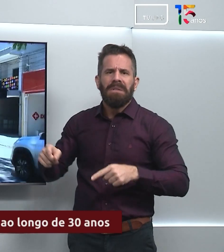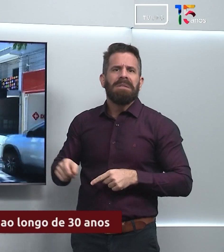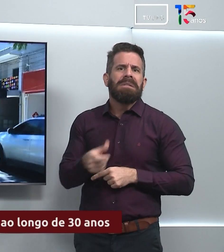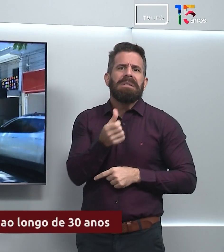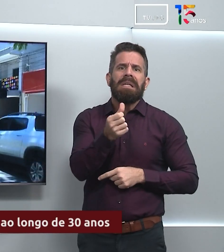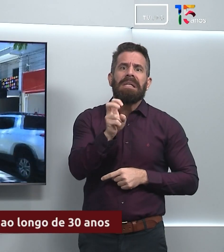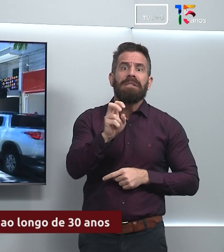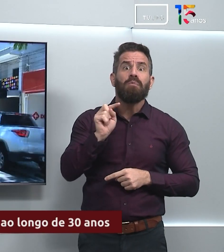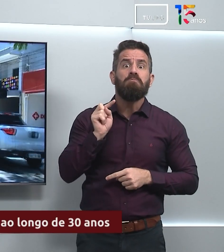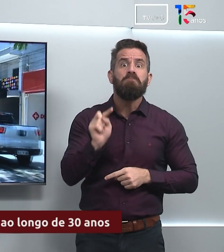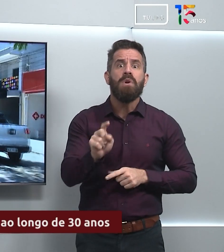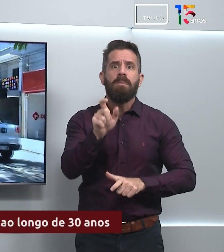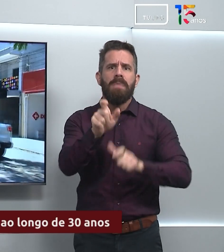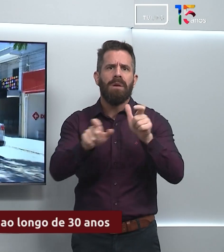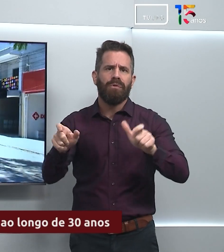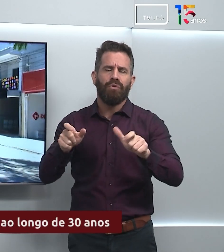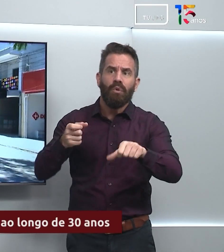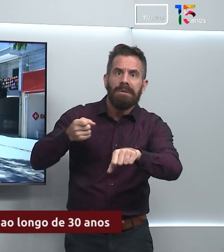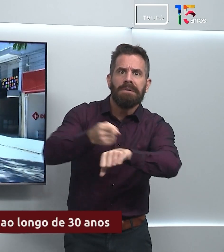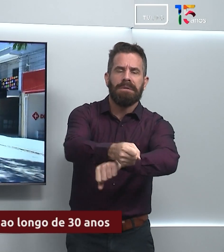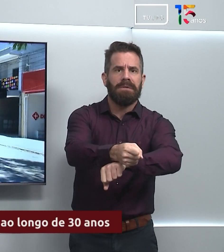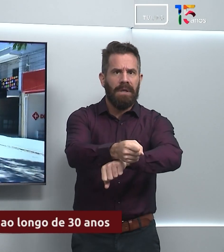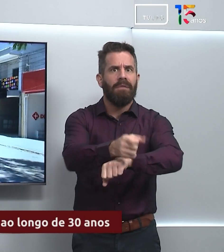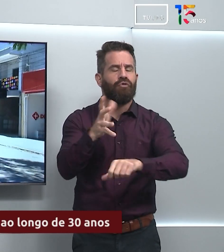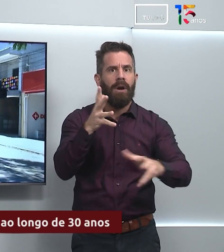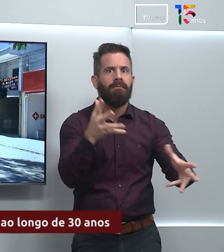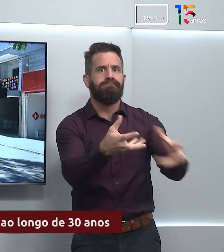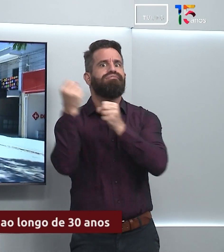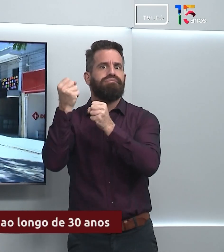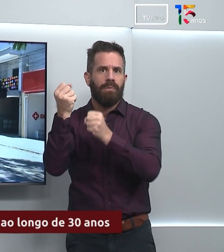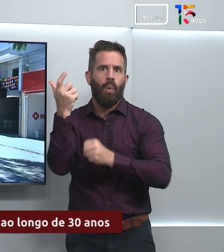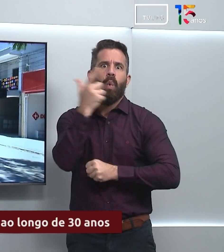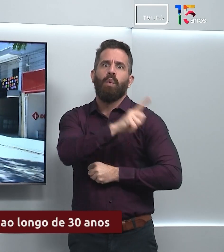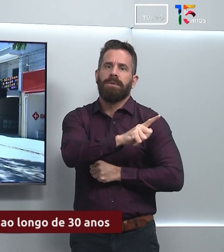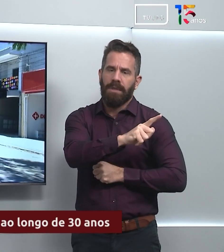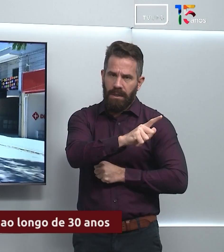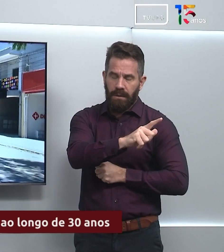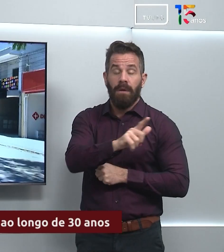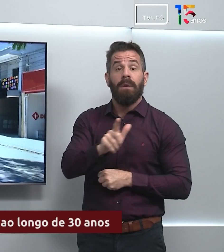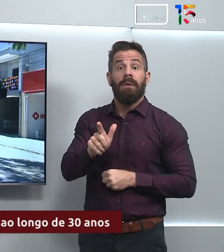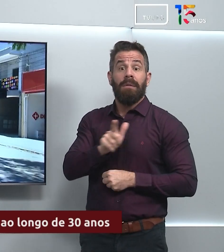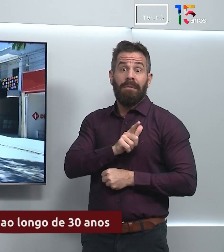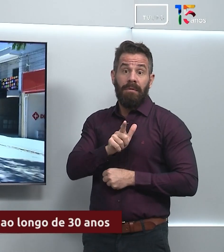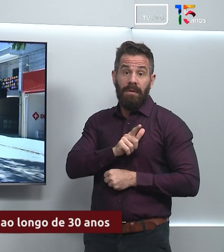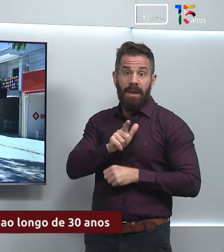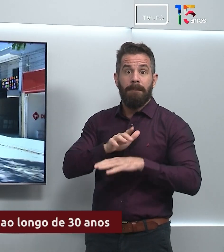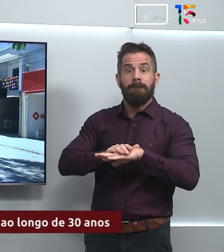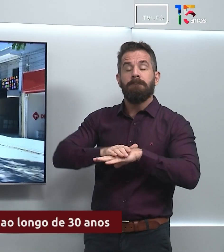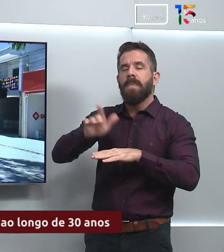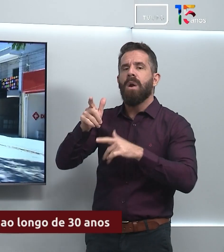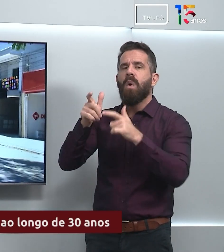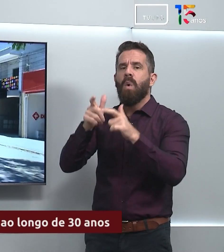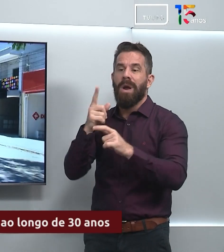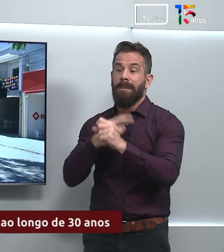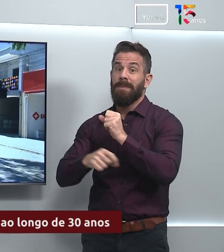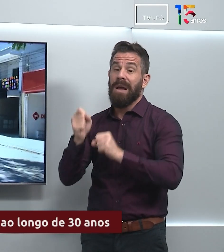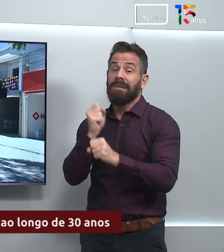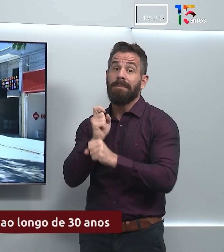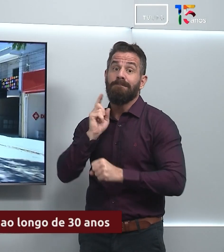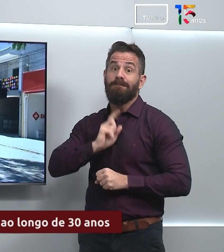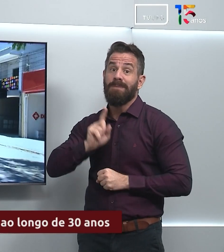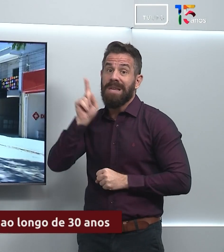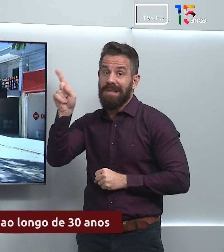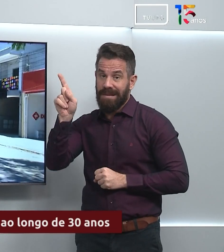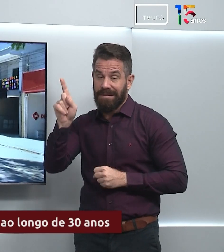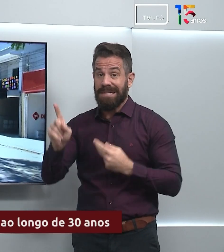em todo o país. Só no ano passado, a maioria foi resgatada no estado de Minas Gerais. Em segundo lugar, vem